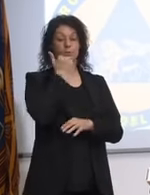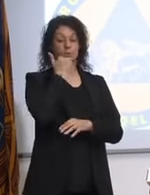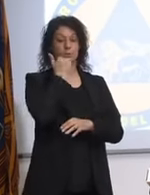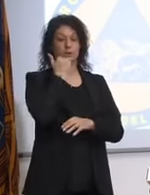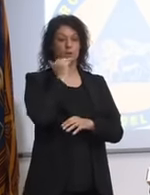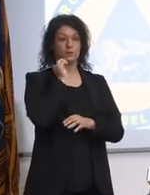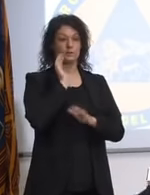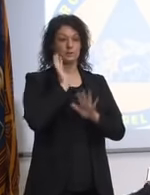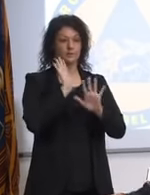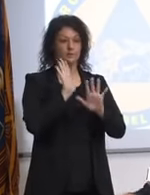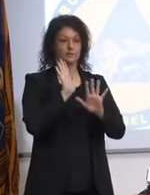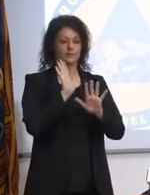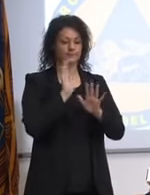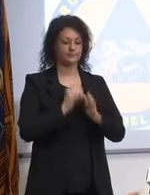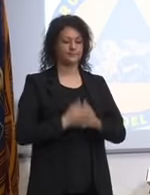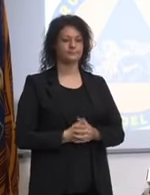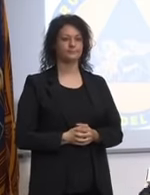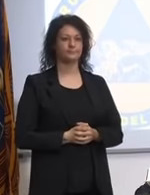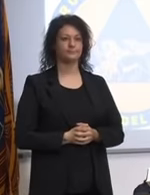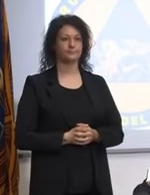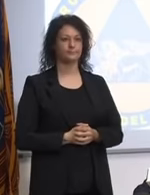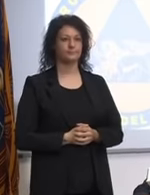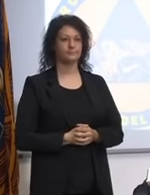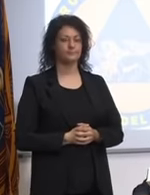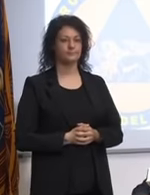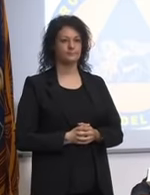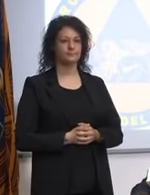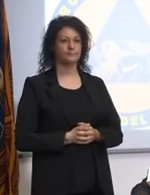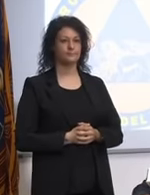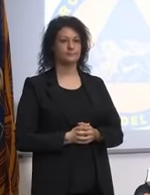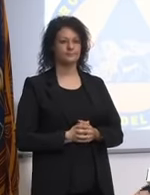avrei finito, avrei del...